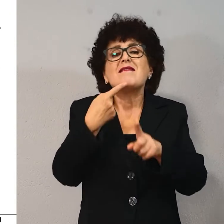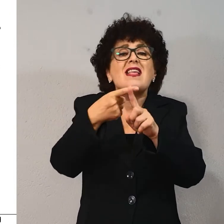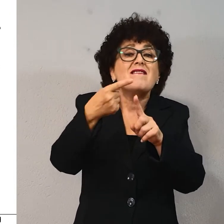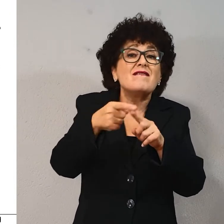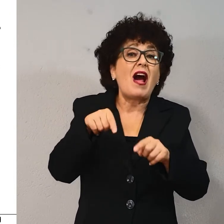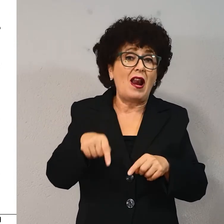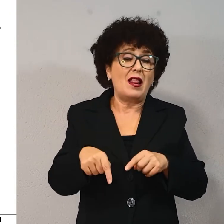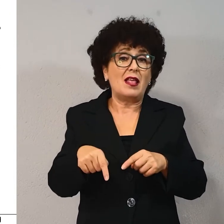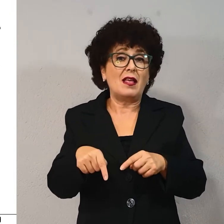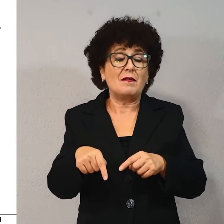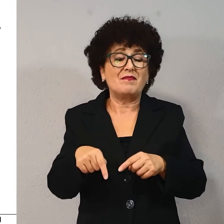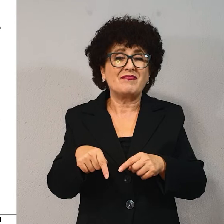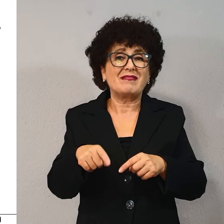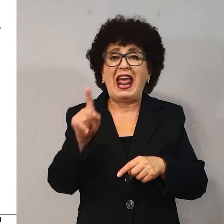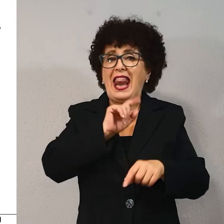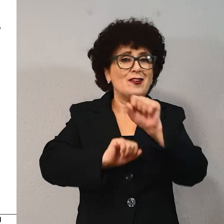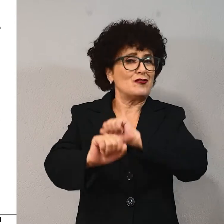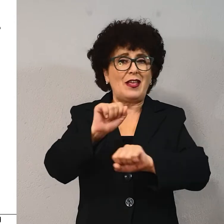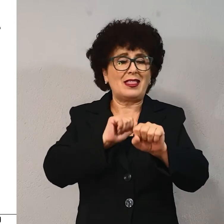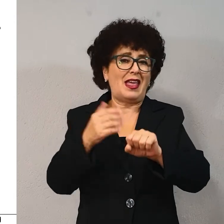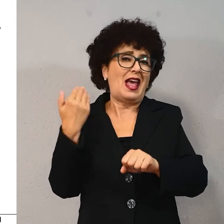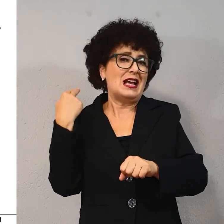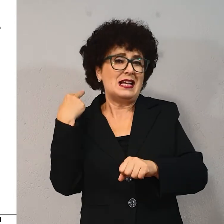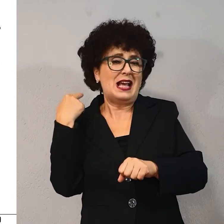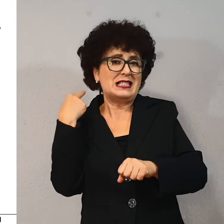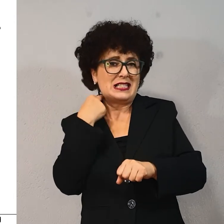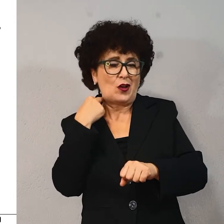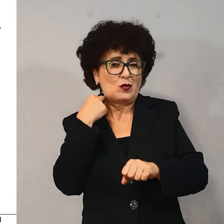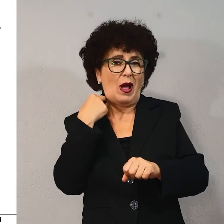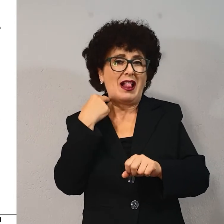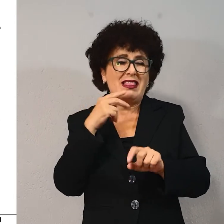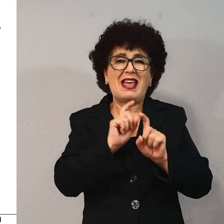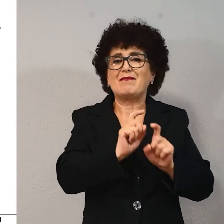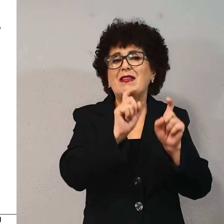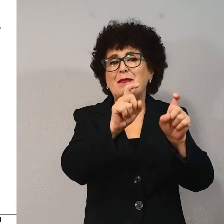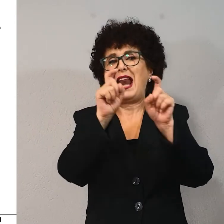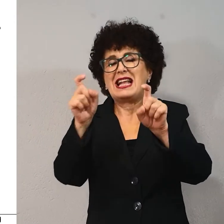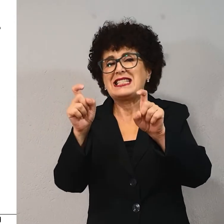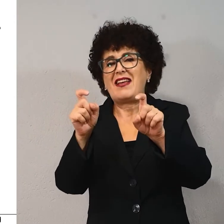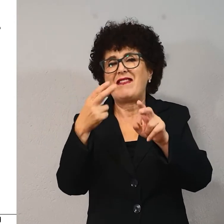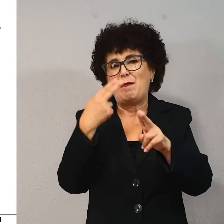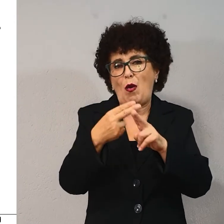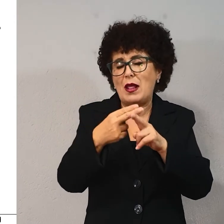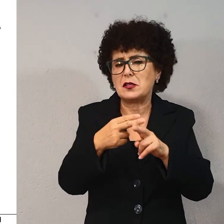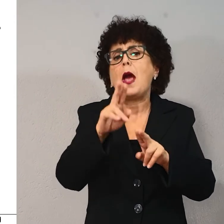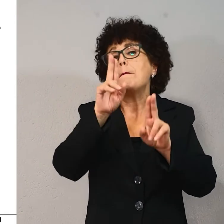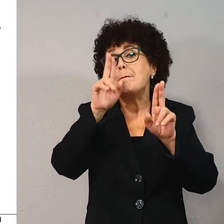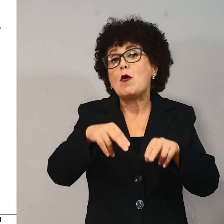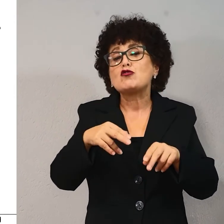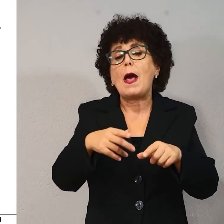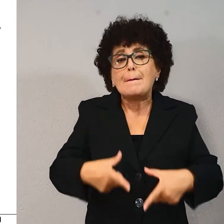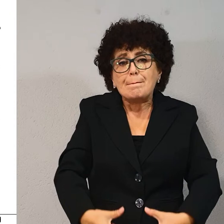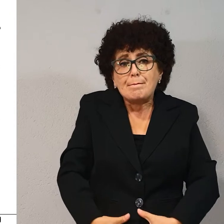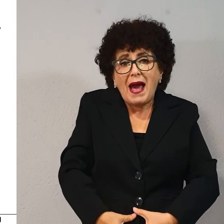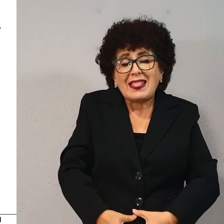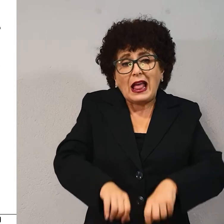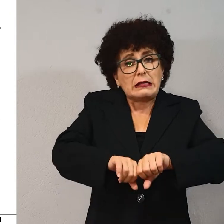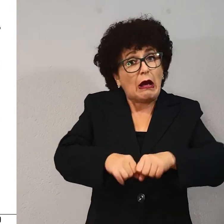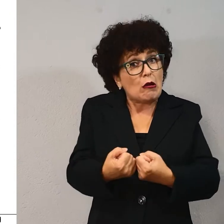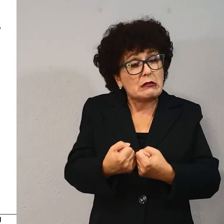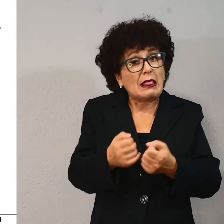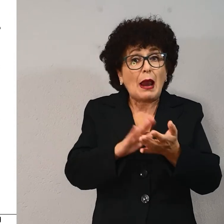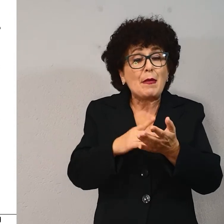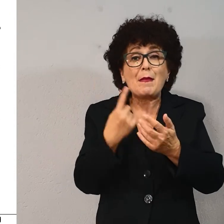Недостатоци. Не штити од сексуално преносливи информации. Можно е да се оштети матката при